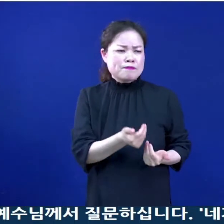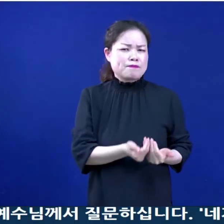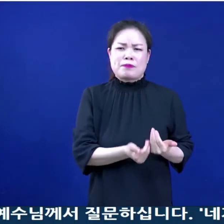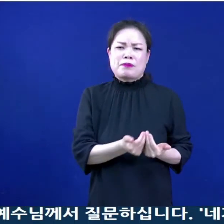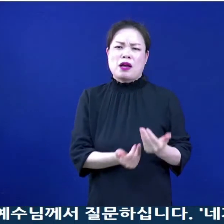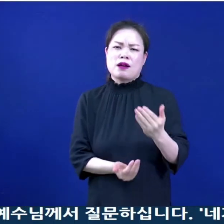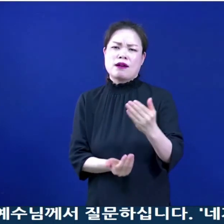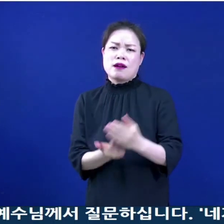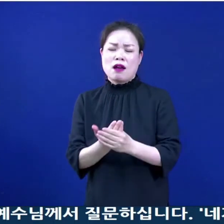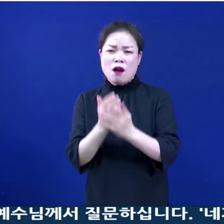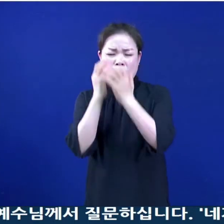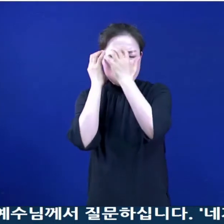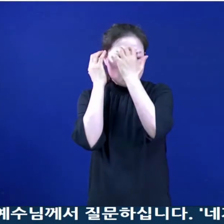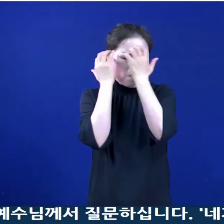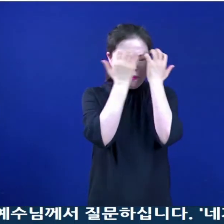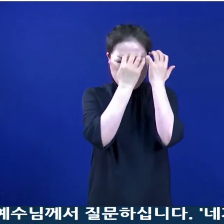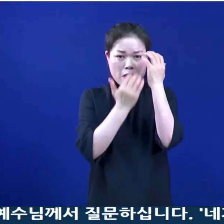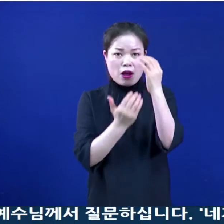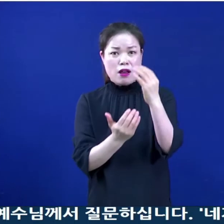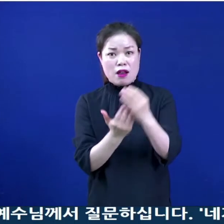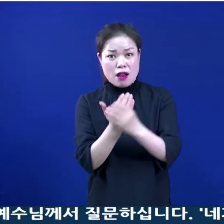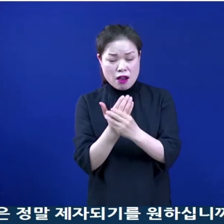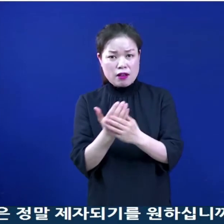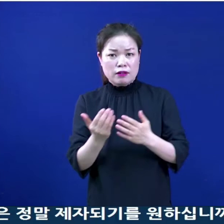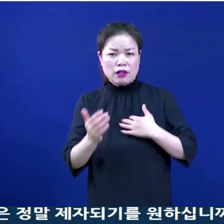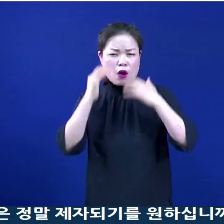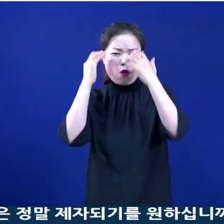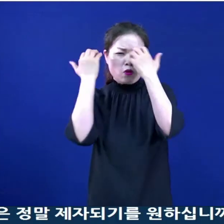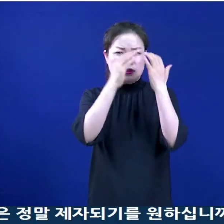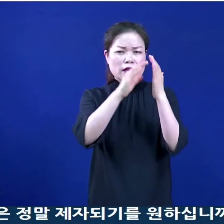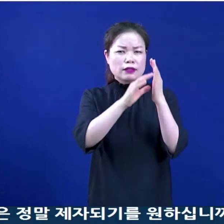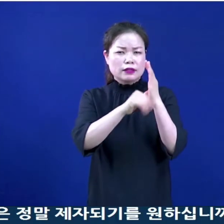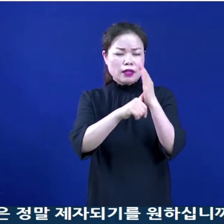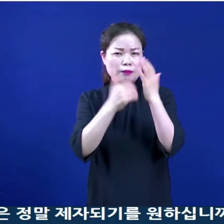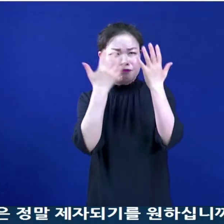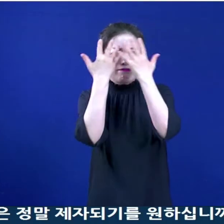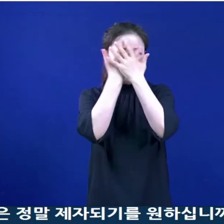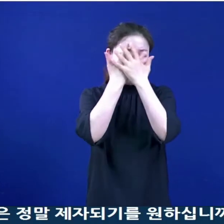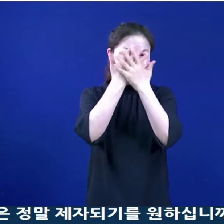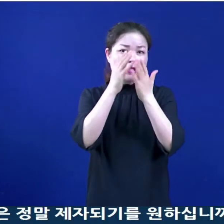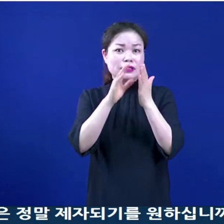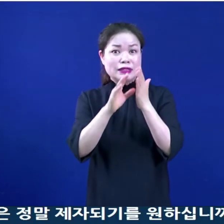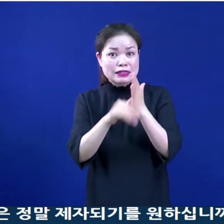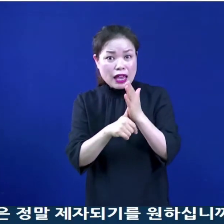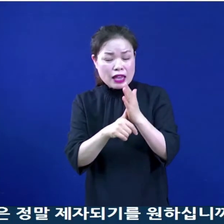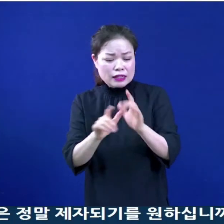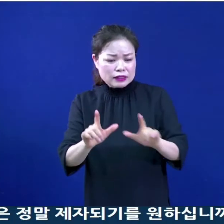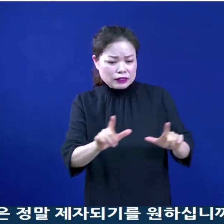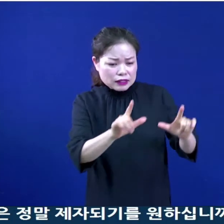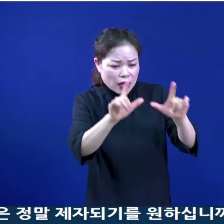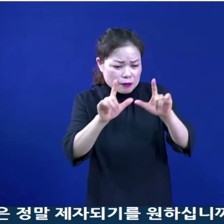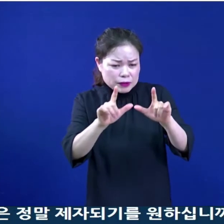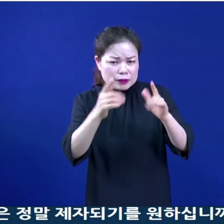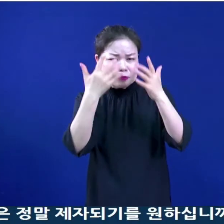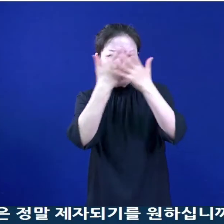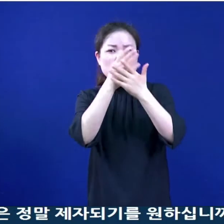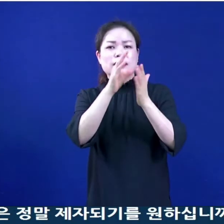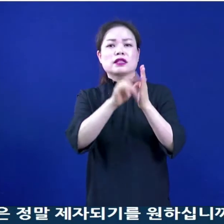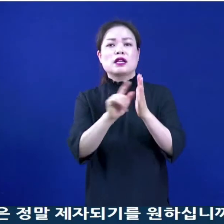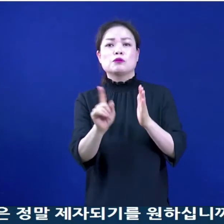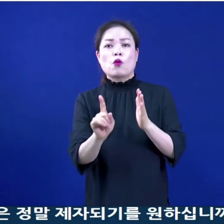있습니다. 혼동하게 되어 있습니다. 내가 혼동되어질 때, 혼미되어질 때, 내 삶이 흐트러질 때 나를 붙들어주는 게